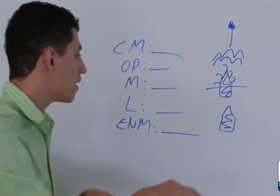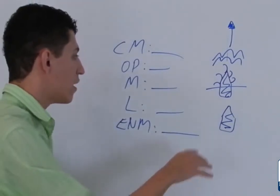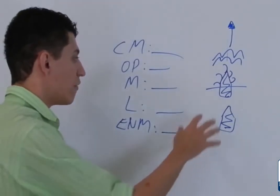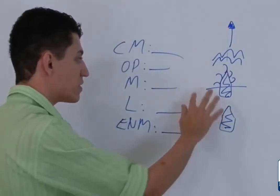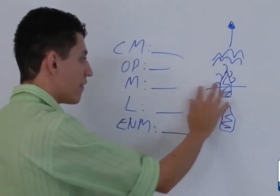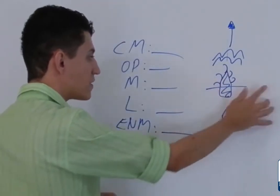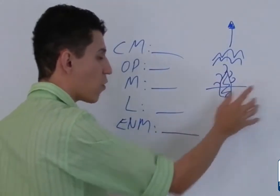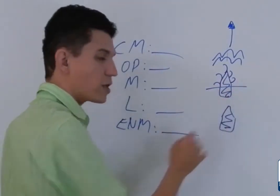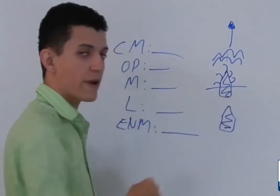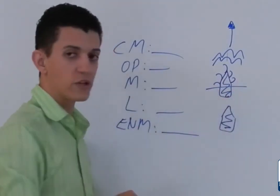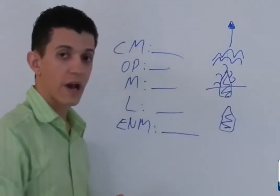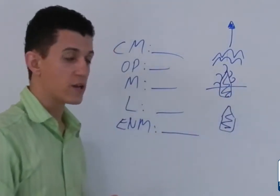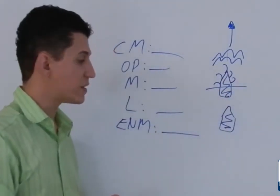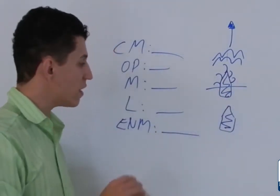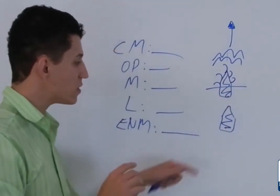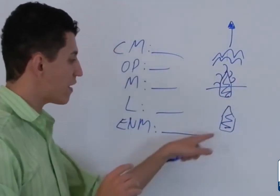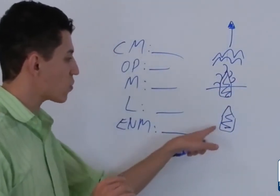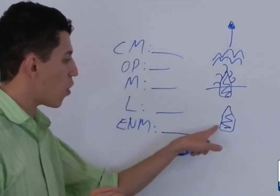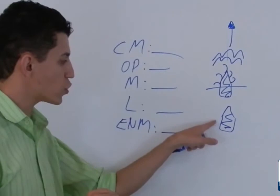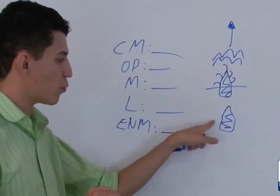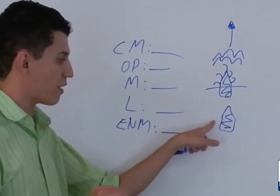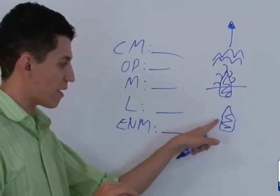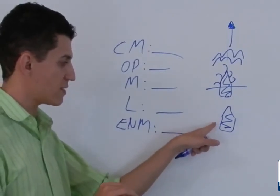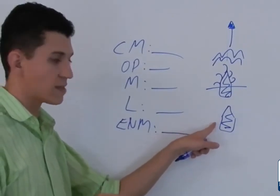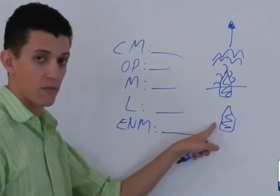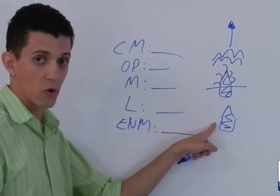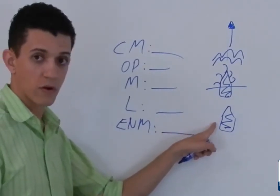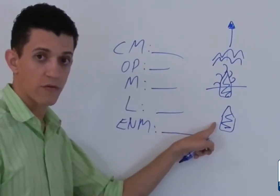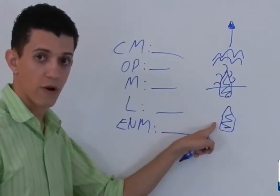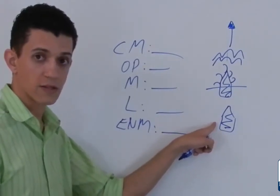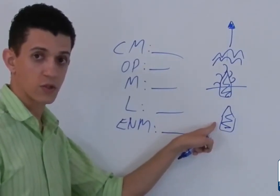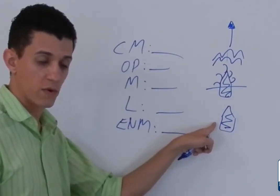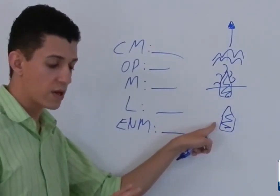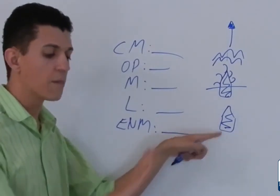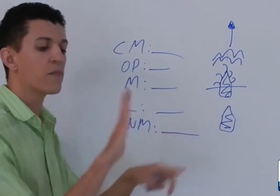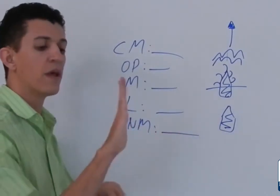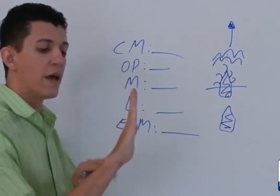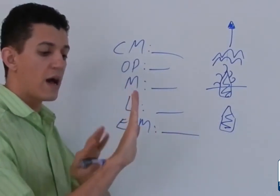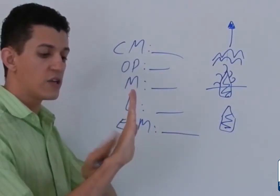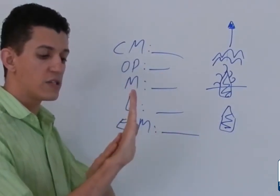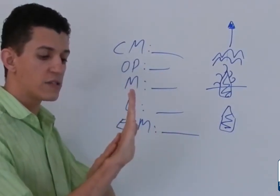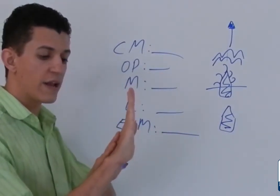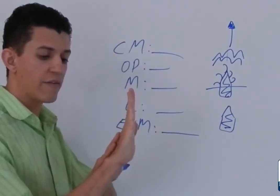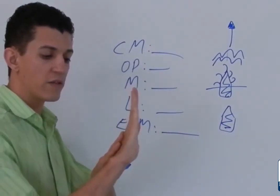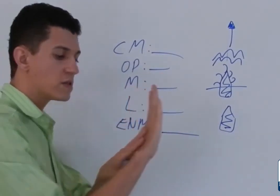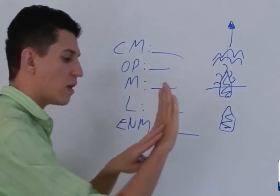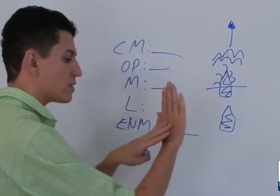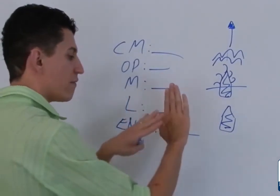você faz esse corte para indicar isso. Se não tivesse o corte, como é o caso dessa outra configuração de mão aqui, a gente estaria vendo o sinal dessa